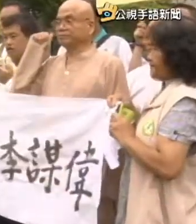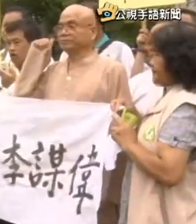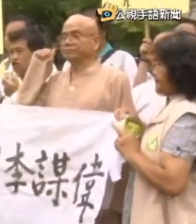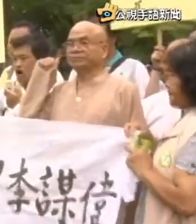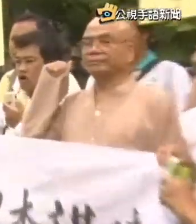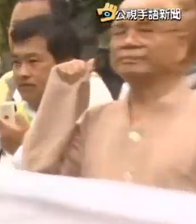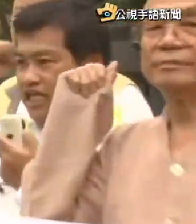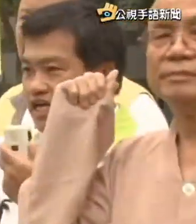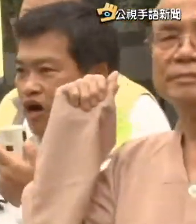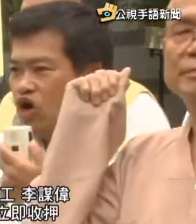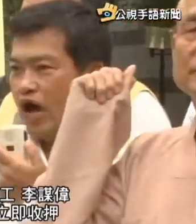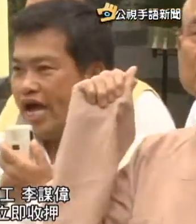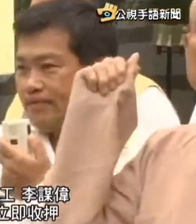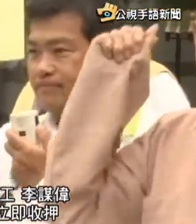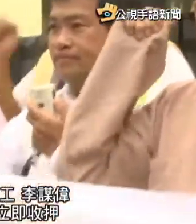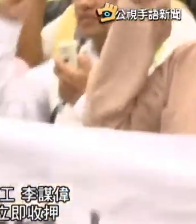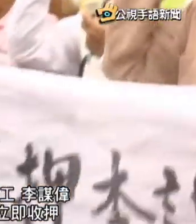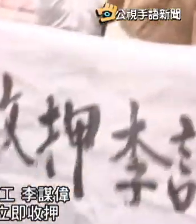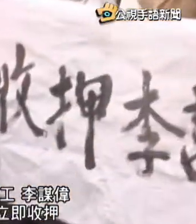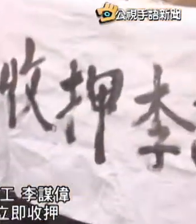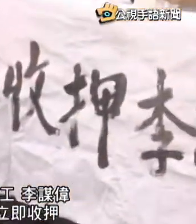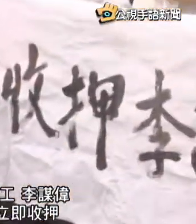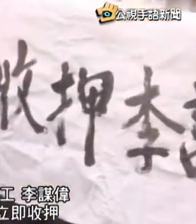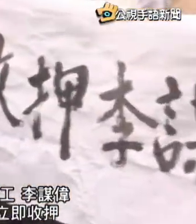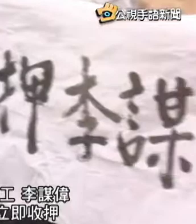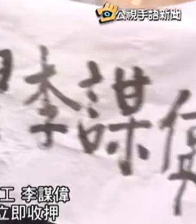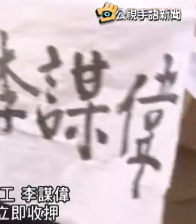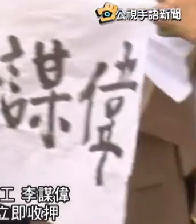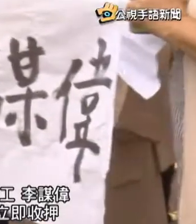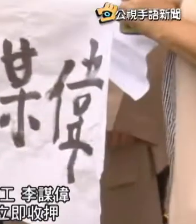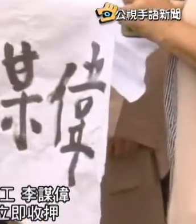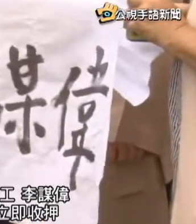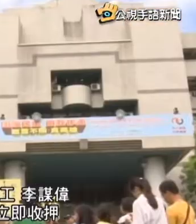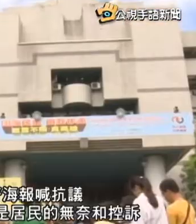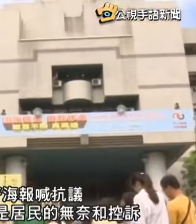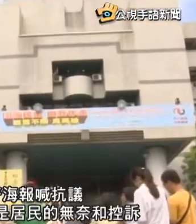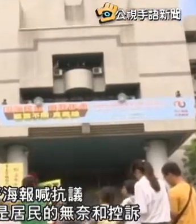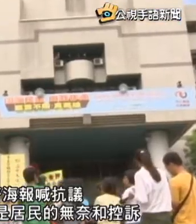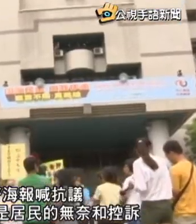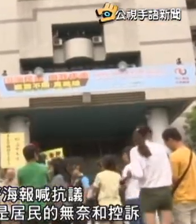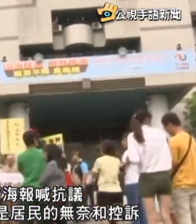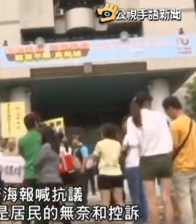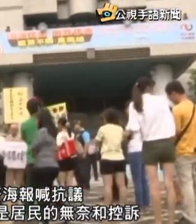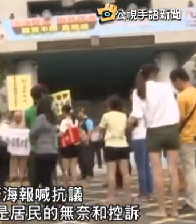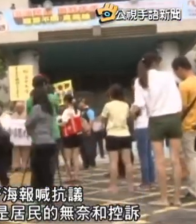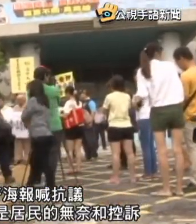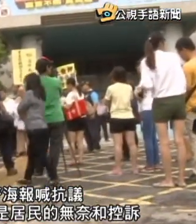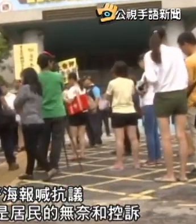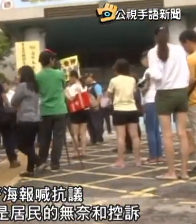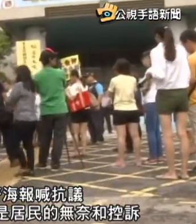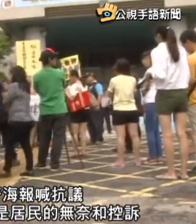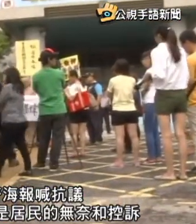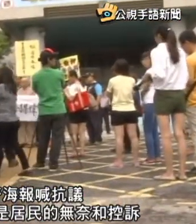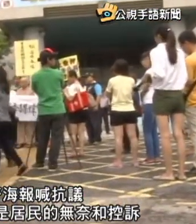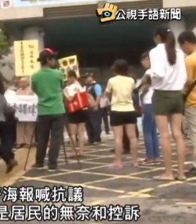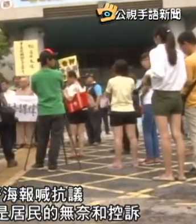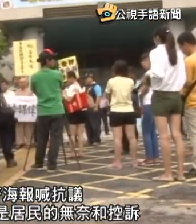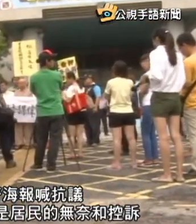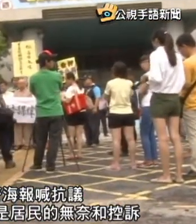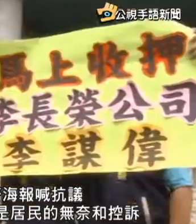总共李某伟 一起受害了。 拿着海报喊抗议，上面写的都是居民的无奈和控诉。气爆至